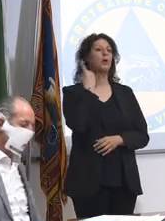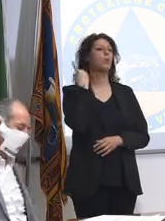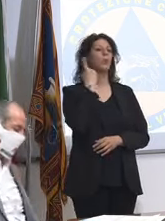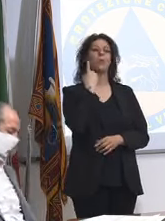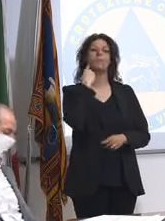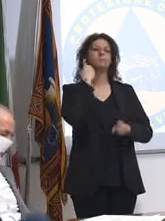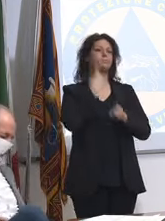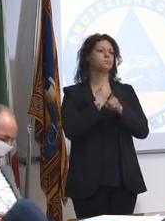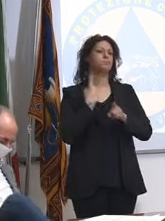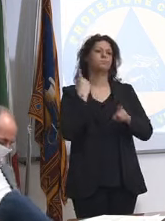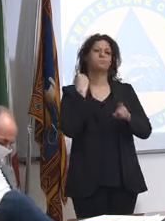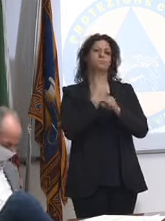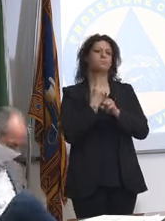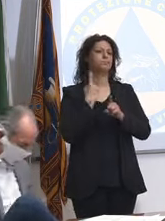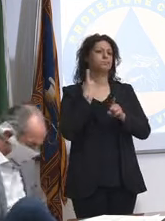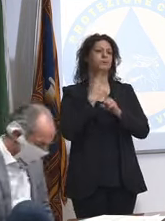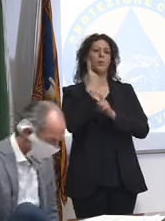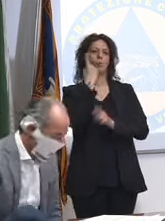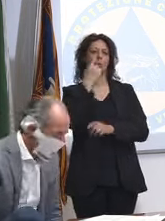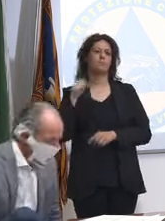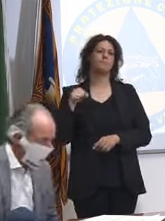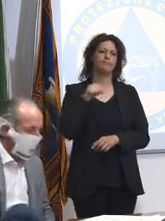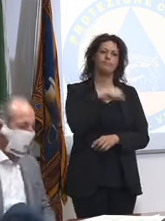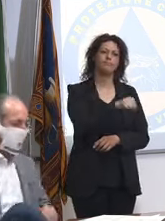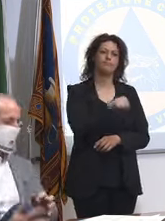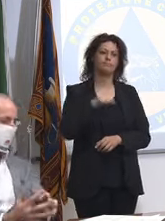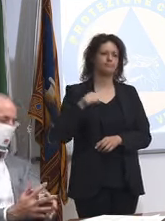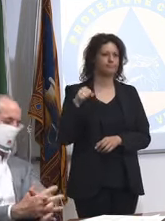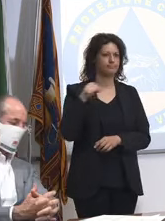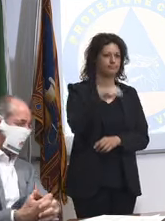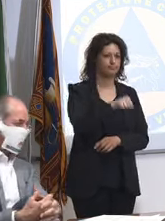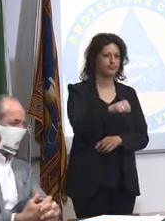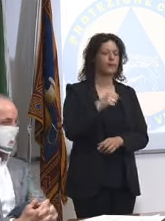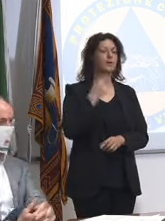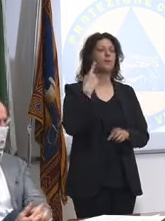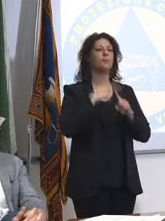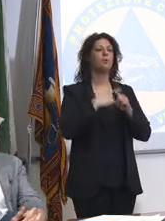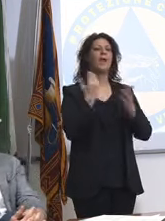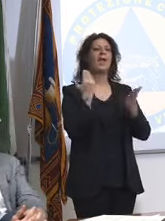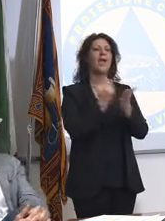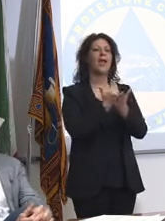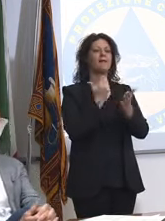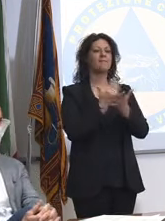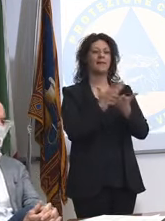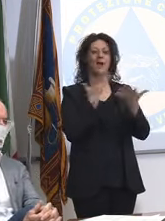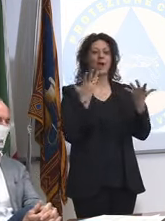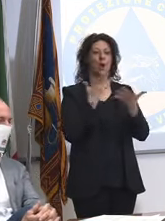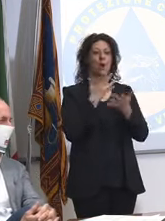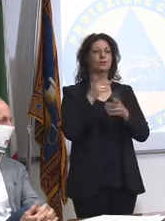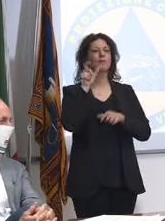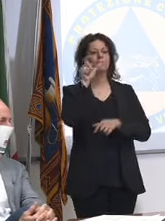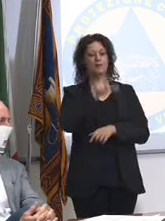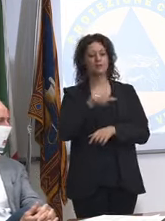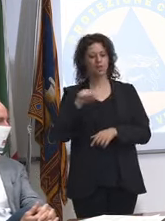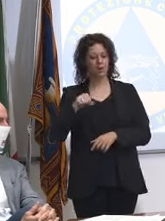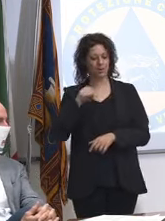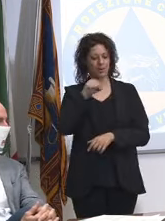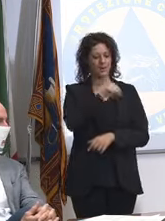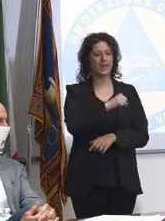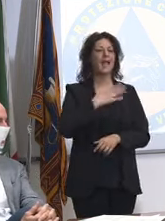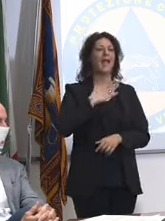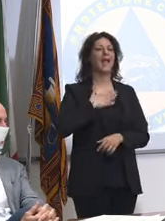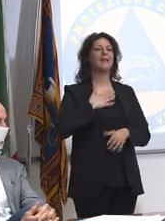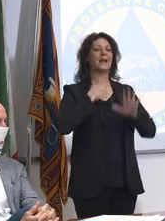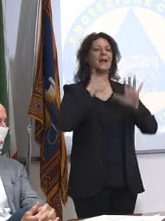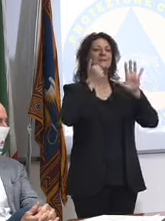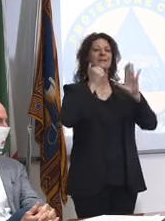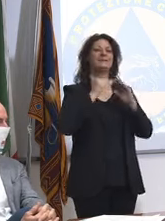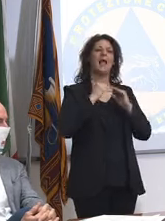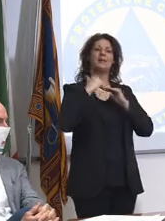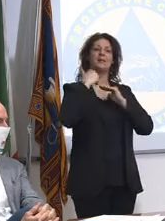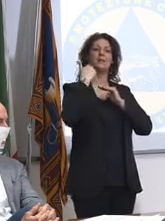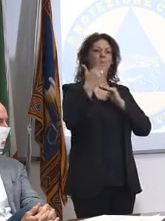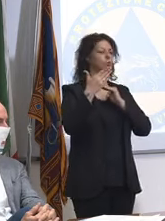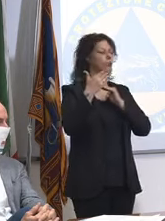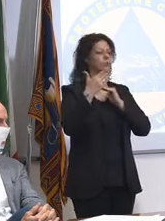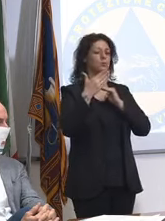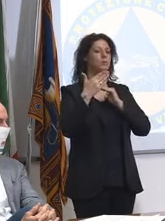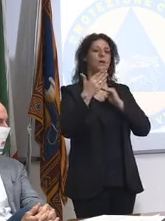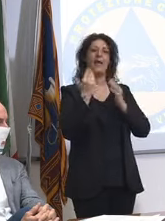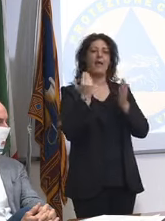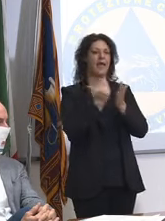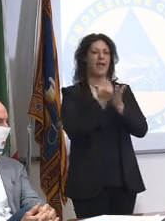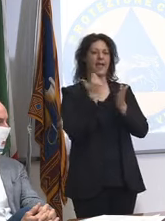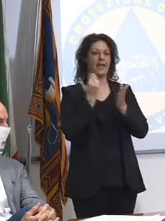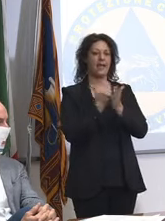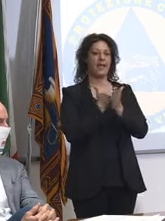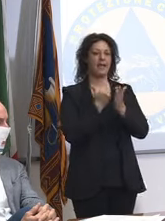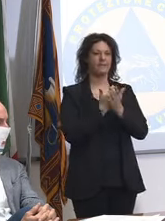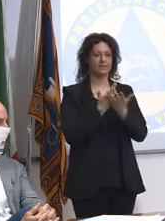evitare accompagnatori che abbiano dai 60 anni in su. Questo non perché vogliamo escludere l'accompagnamento del bambino da parte del